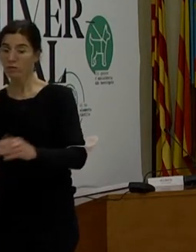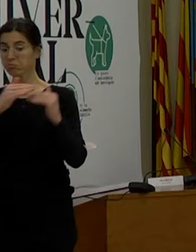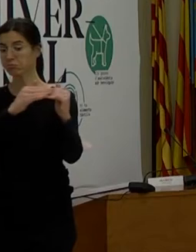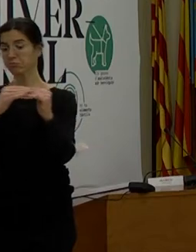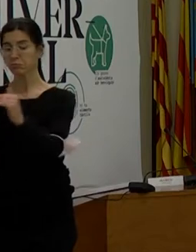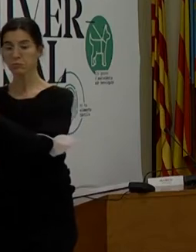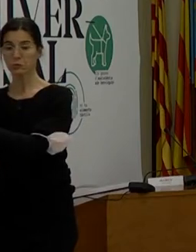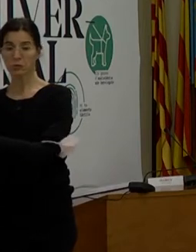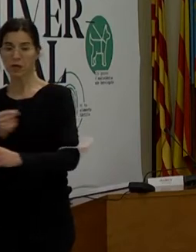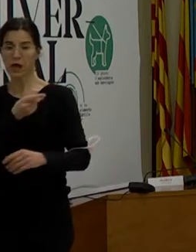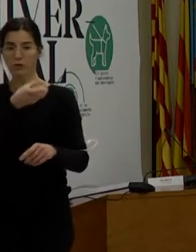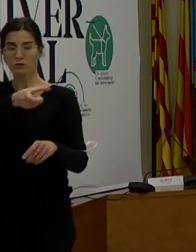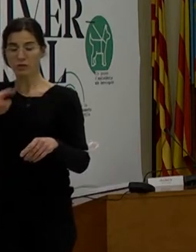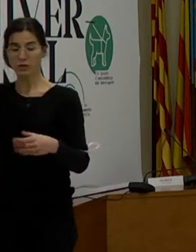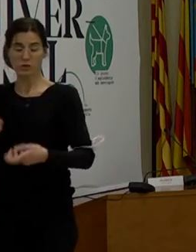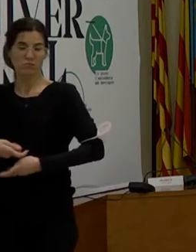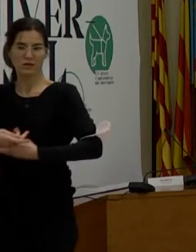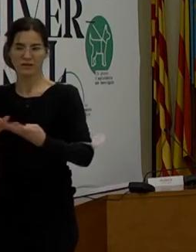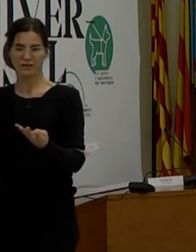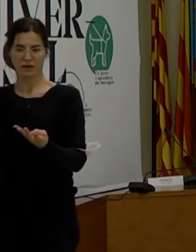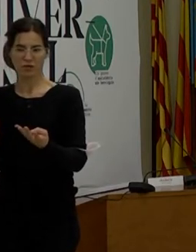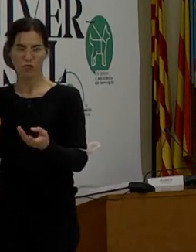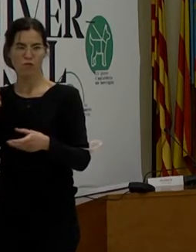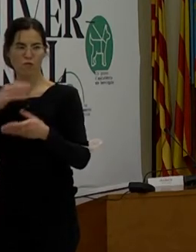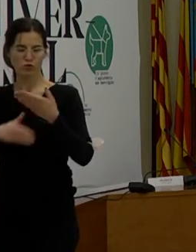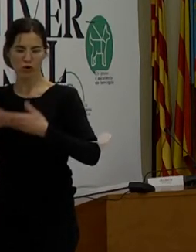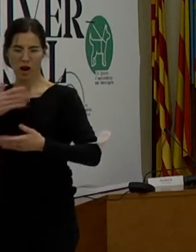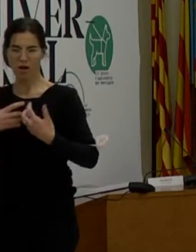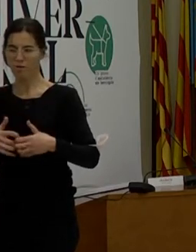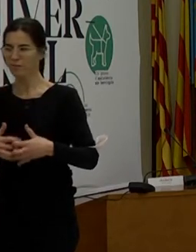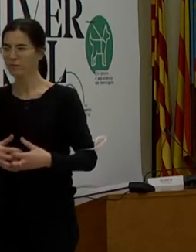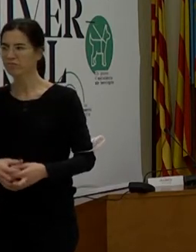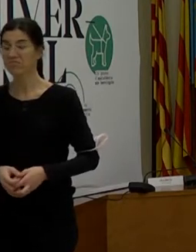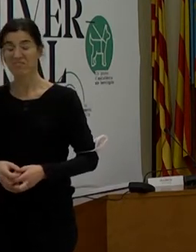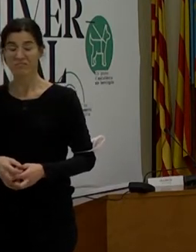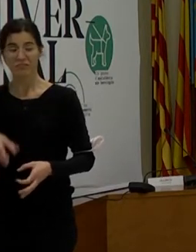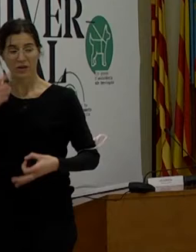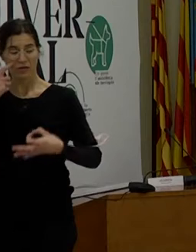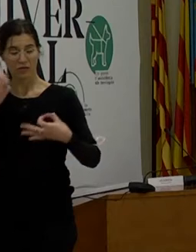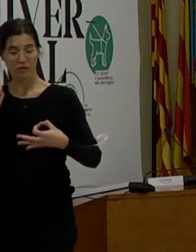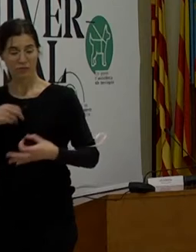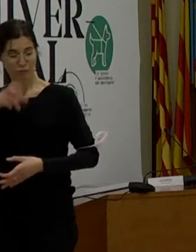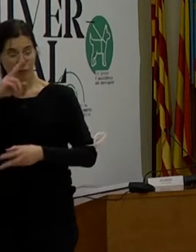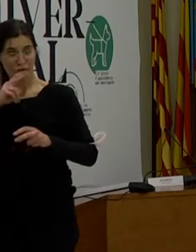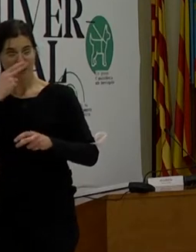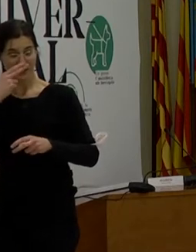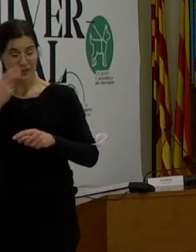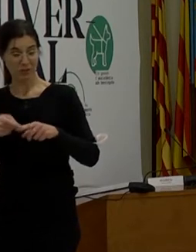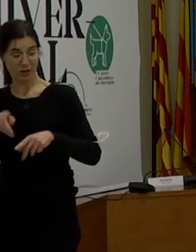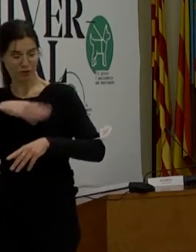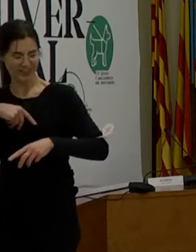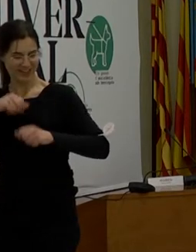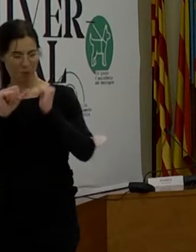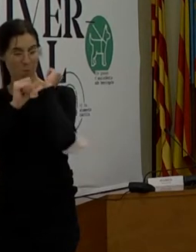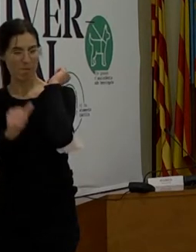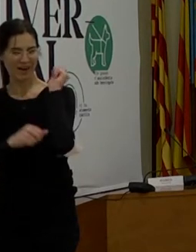amb diversitat funcional, no? I bueno, va ser bastant interessant perquè en el nostre cas vam analitzar un parc